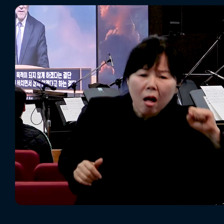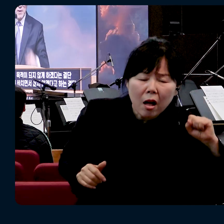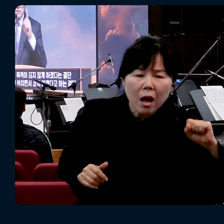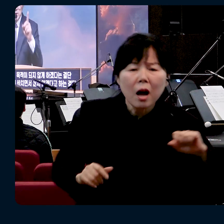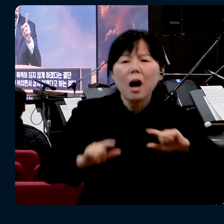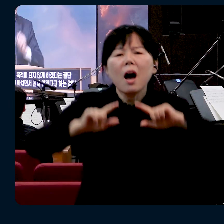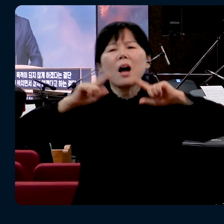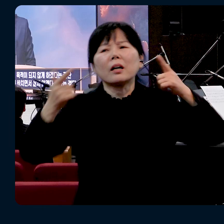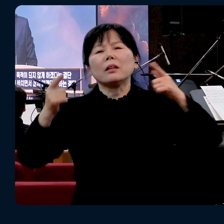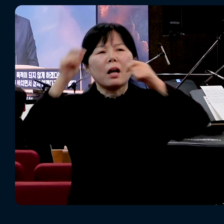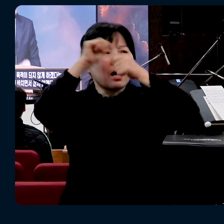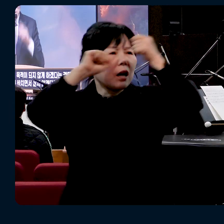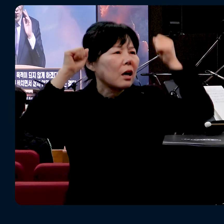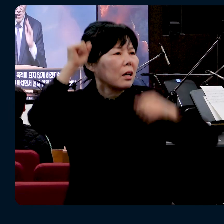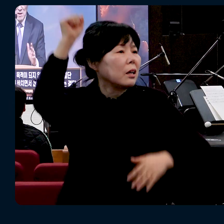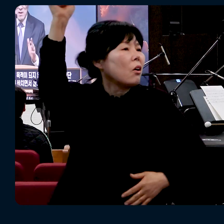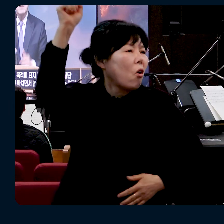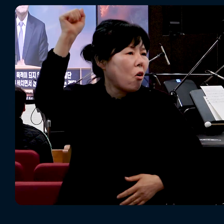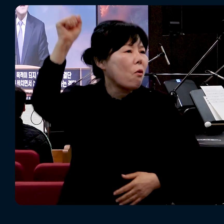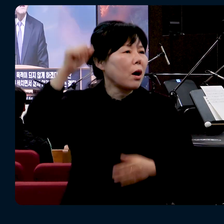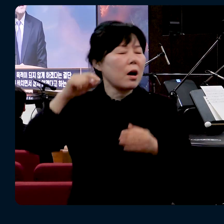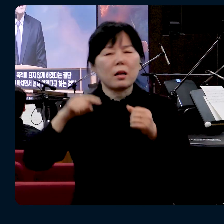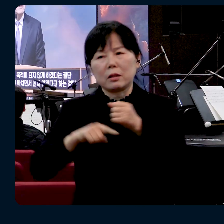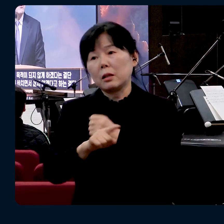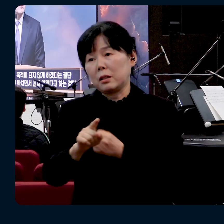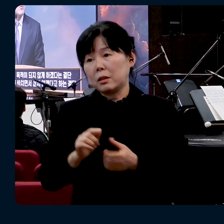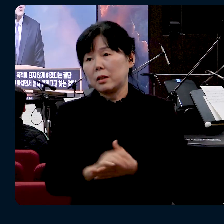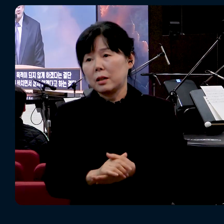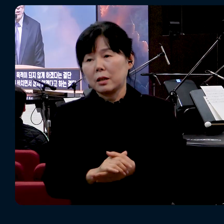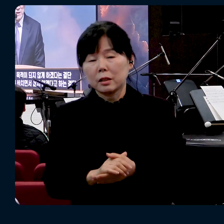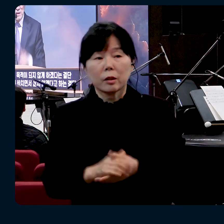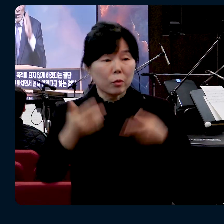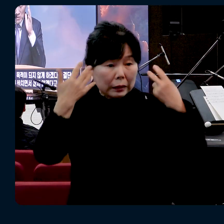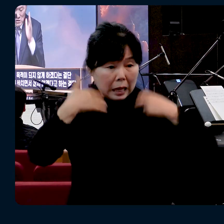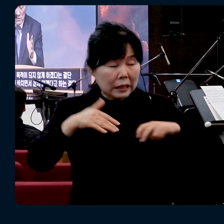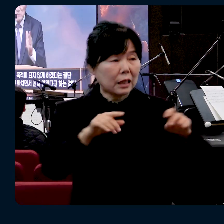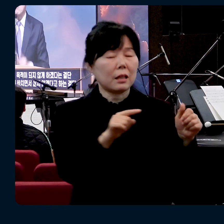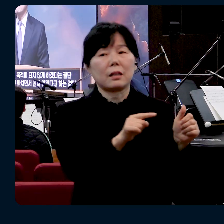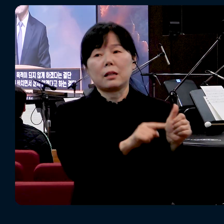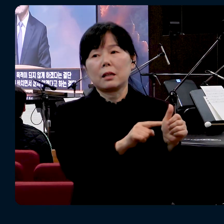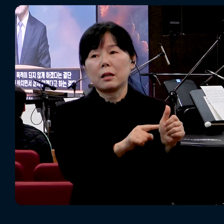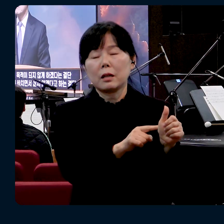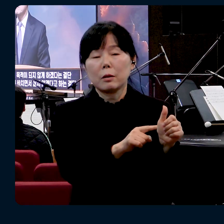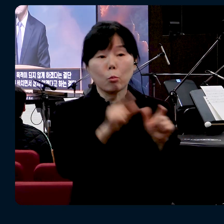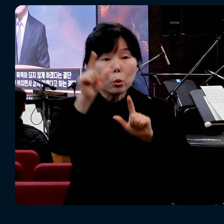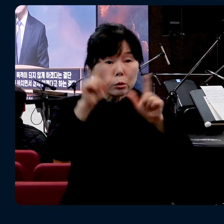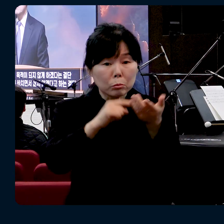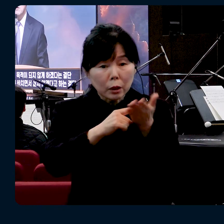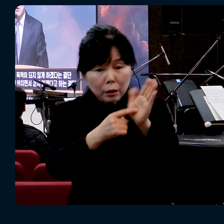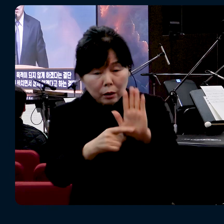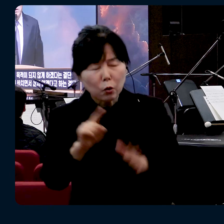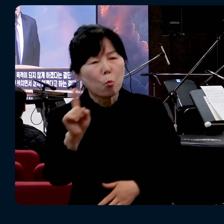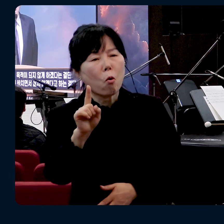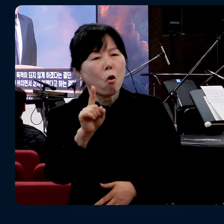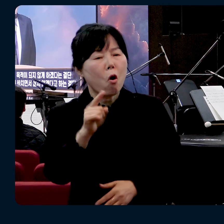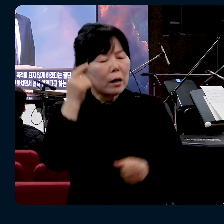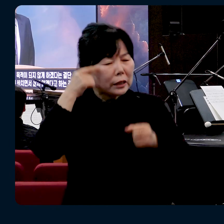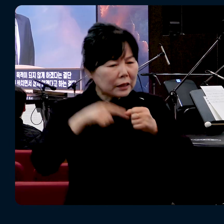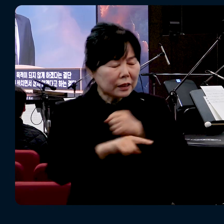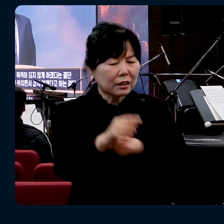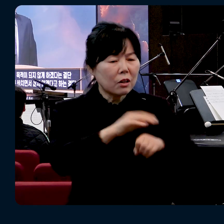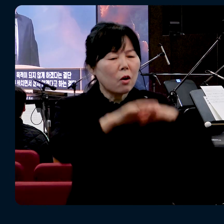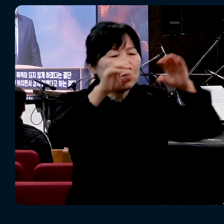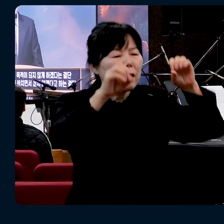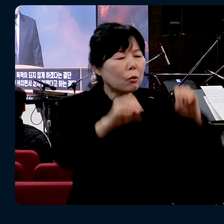거예요. 바로 그래서 여기에 다니엘이 여기에서 보여주고 있는 바로 이것은요, 뜻을